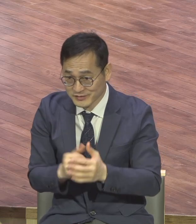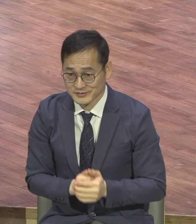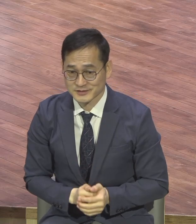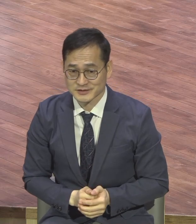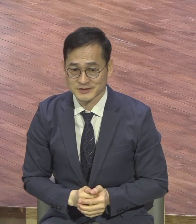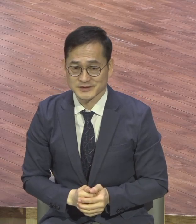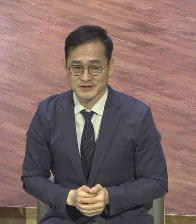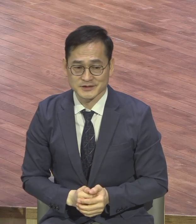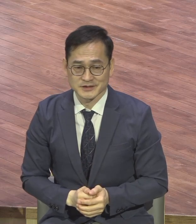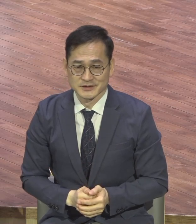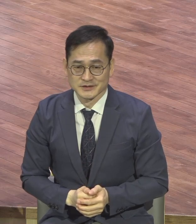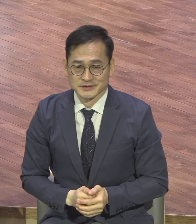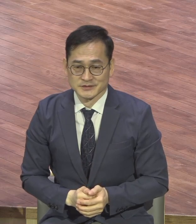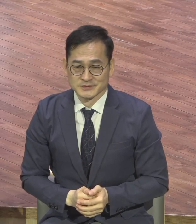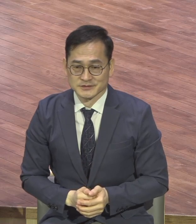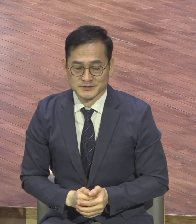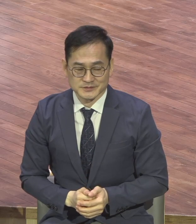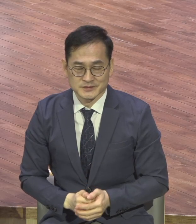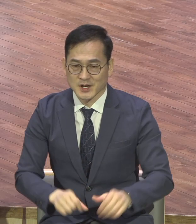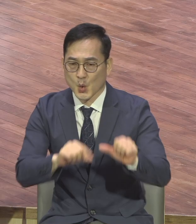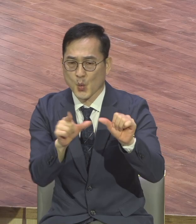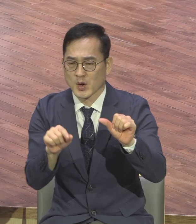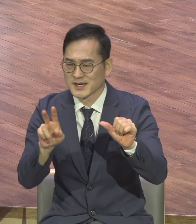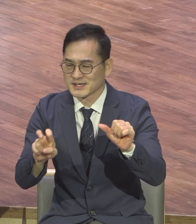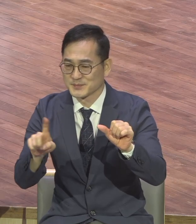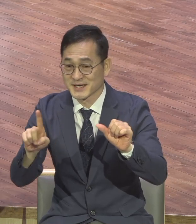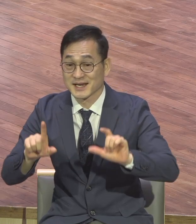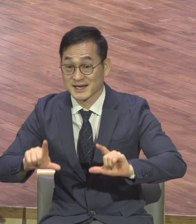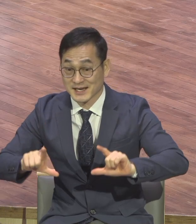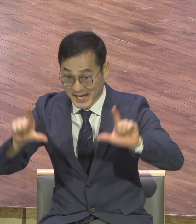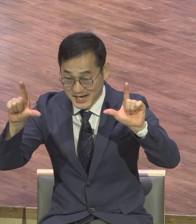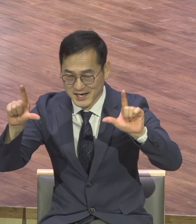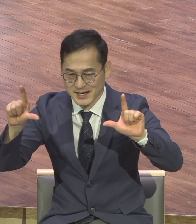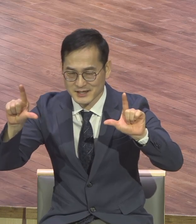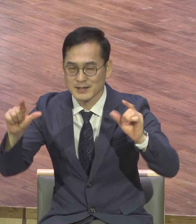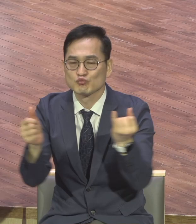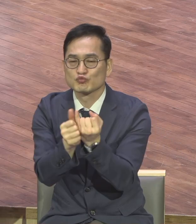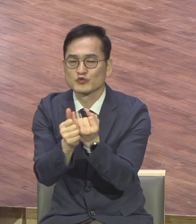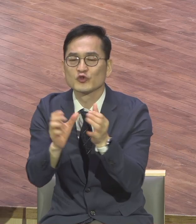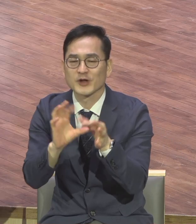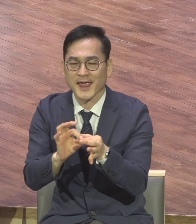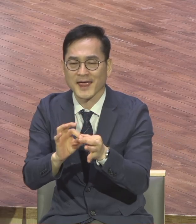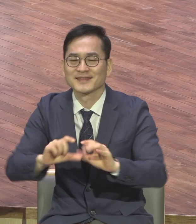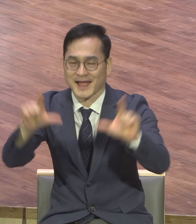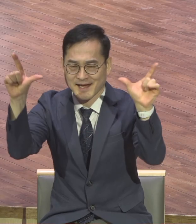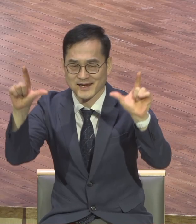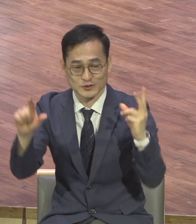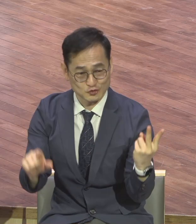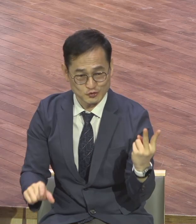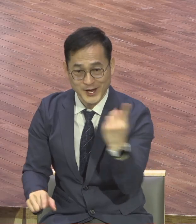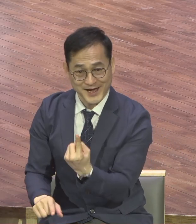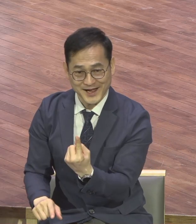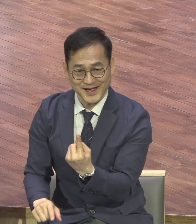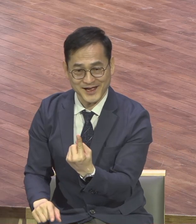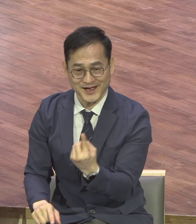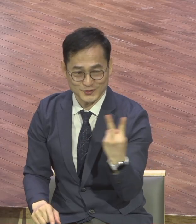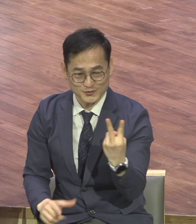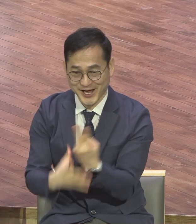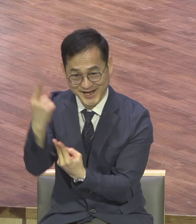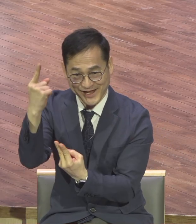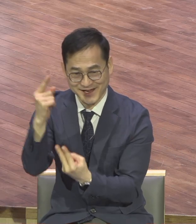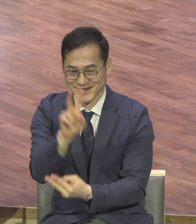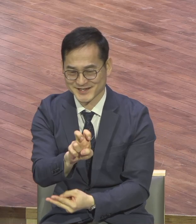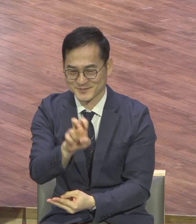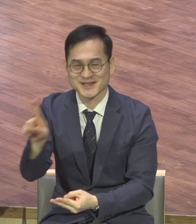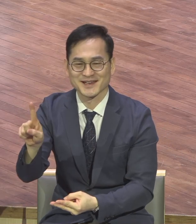날도 있잖아요. 21일이 부부는 하나다 그래서 21일 부부의 날이에요. 그런데 이번에 올달은 뭐 세계 선교대회,